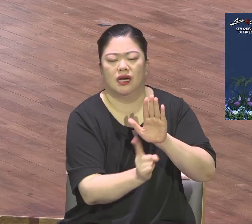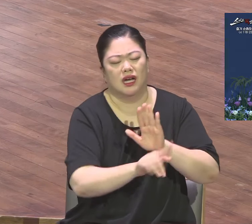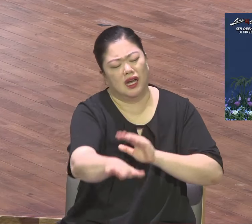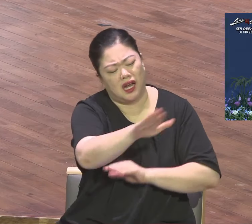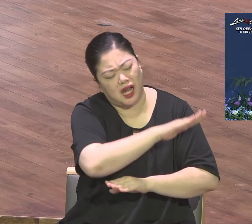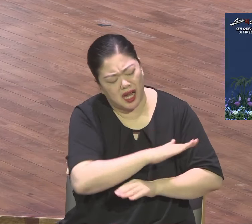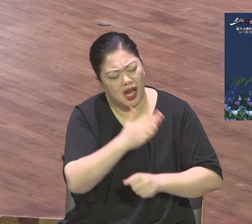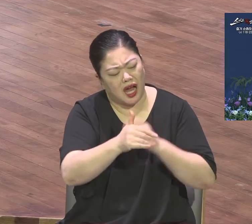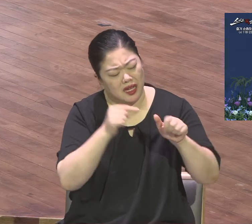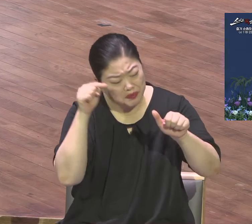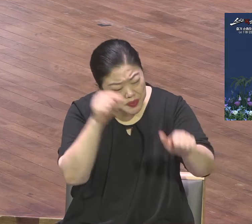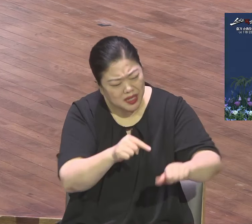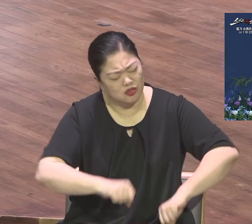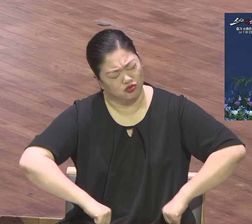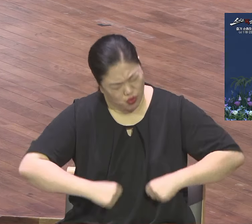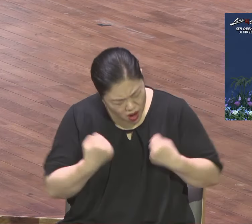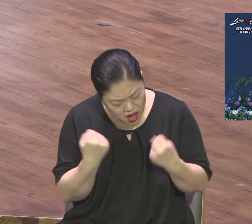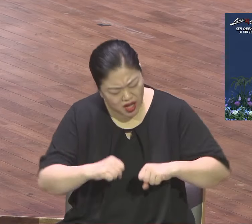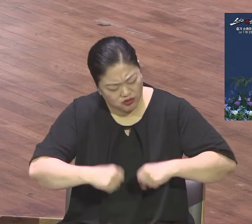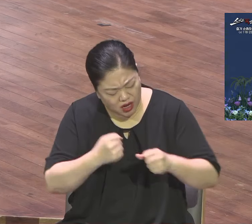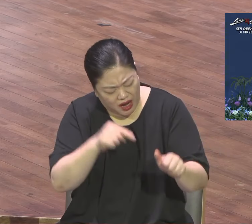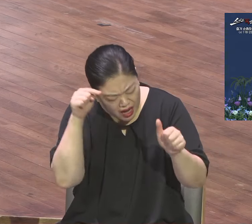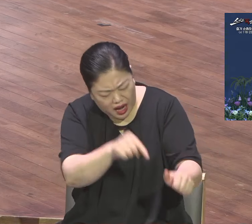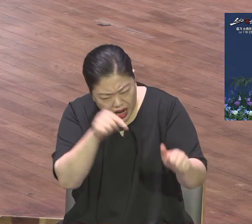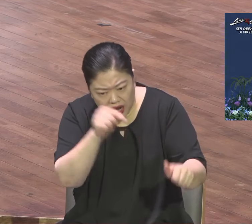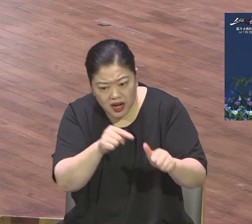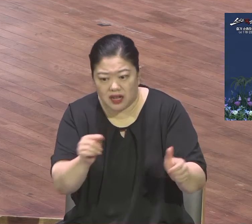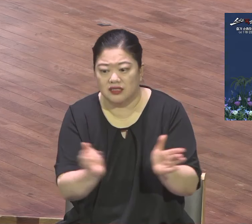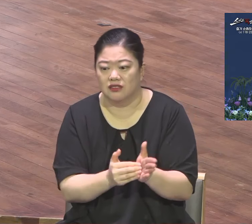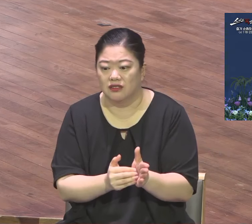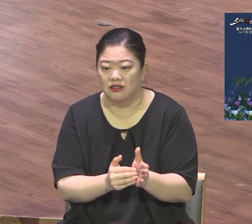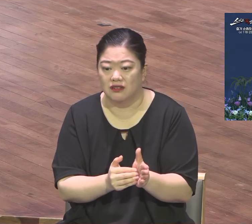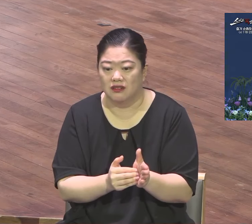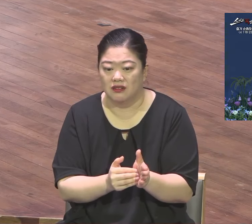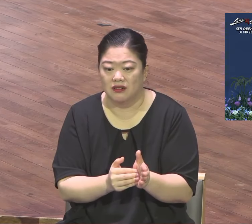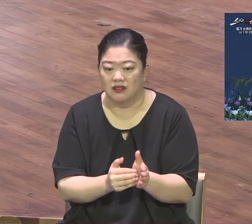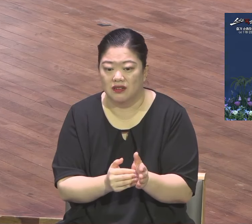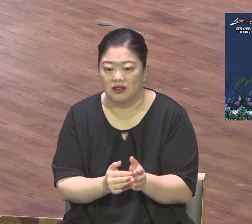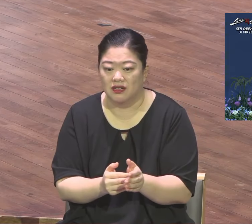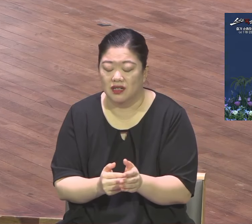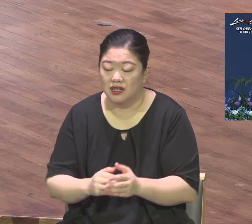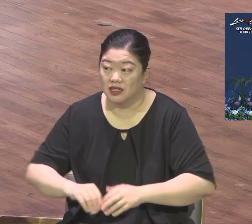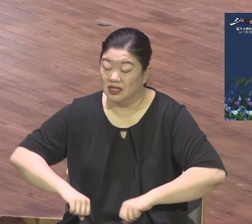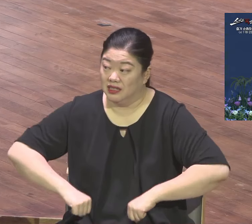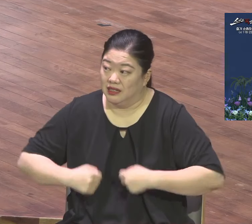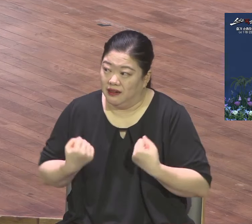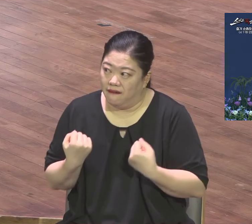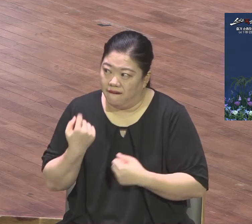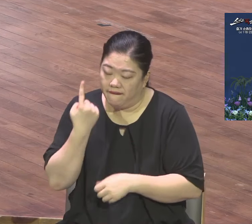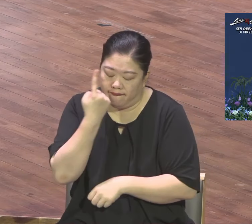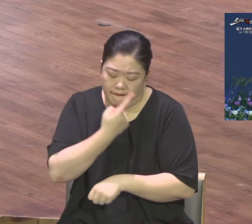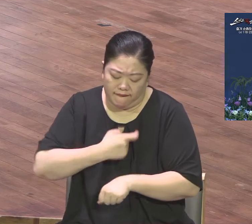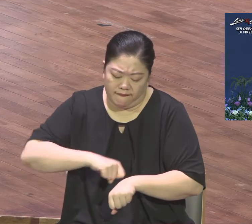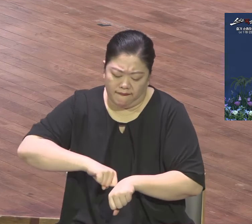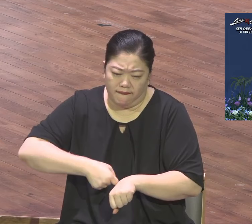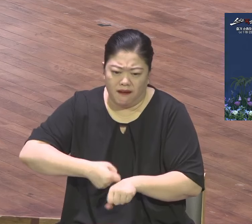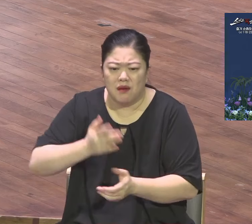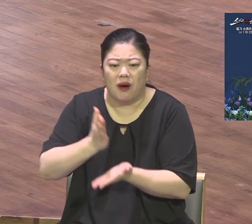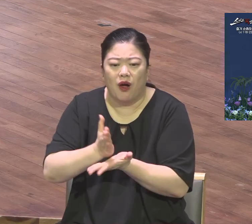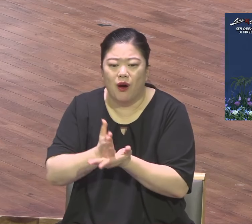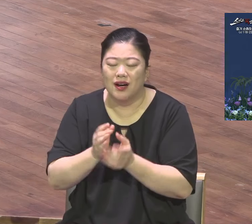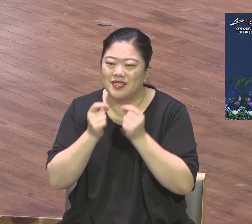그걸 선포했어요. 부담으로 억지로 하나님 말씀 따른 것이 아니라 기쁨과